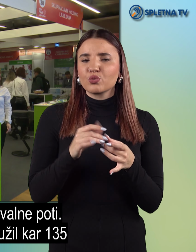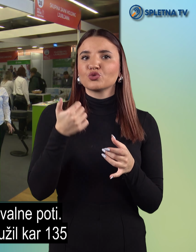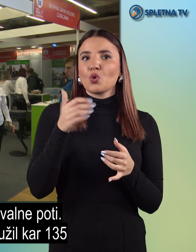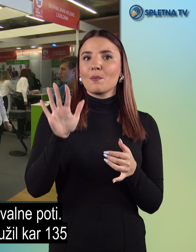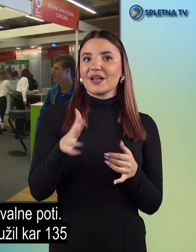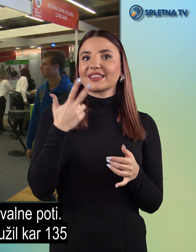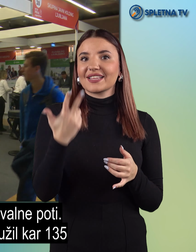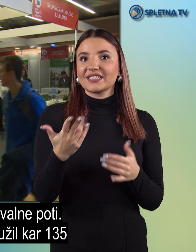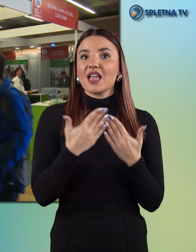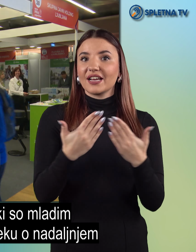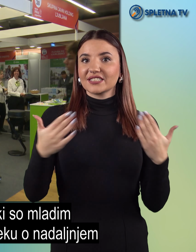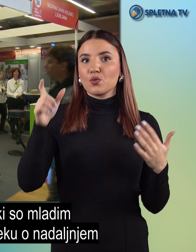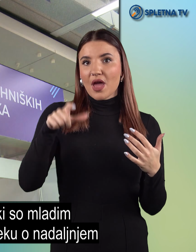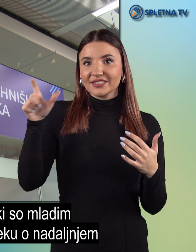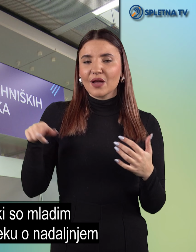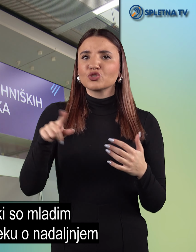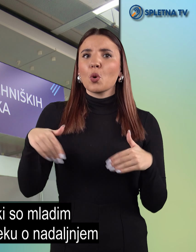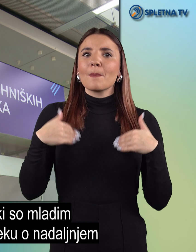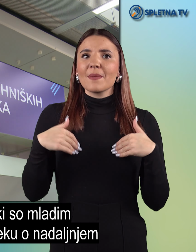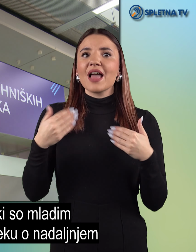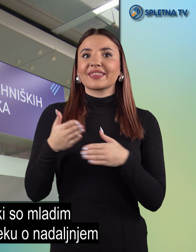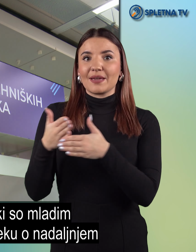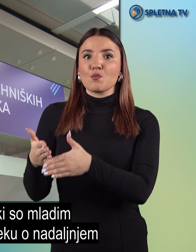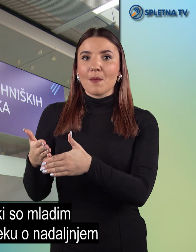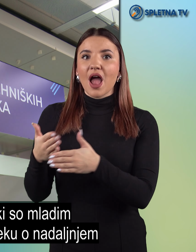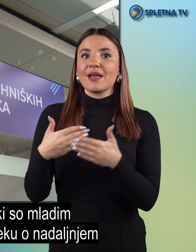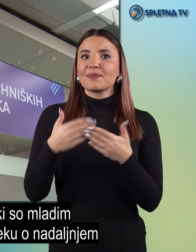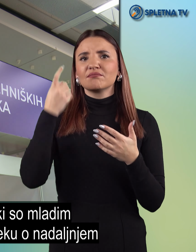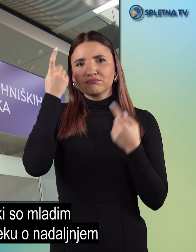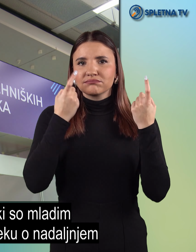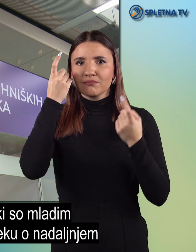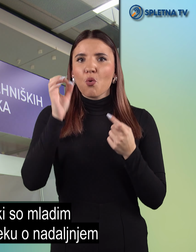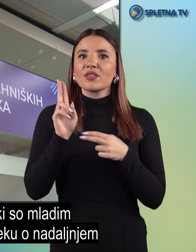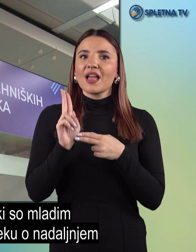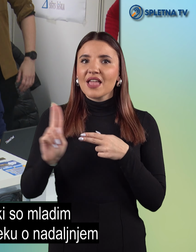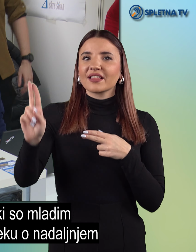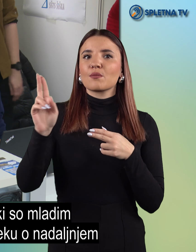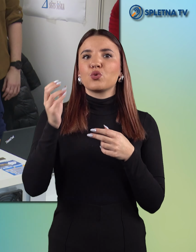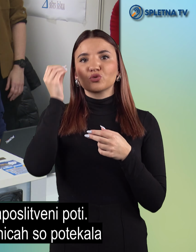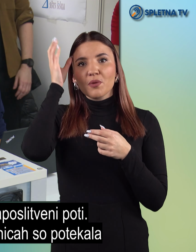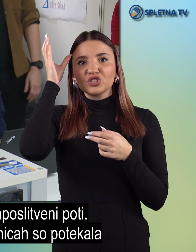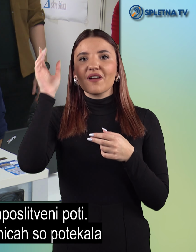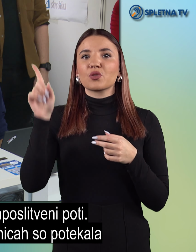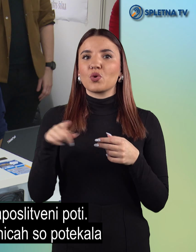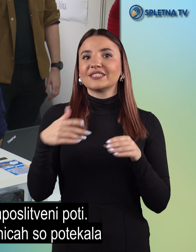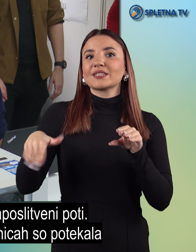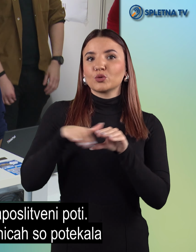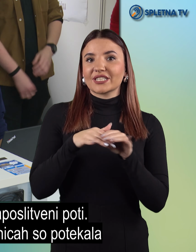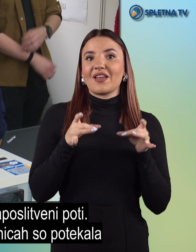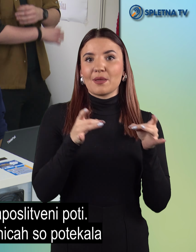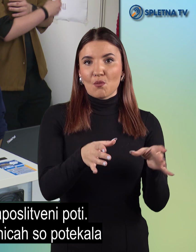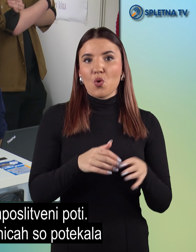kar 135 razstavljavcev, ki so mladim pomagali pri razmisleku o nadaljnjem izobraževanju in zaposlitveni